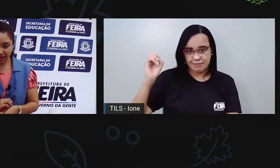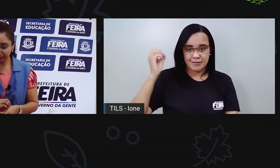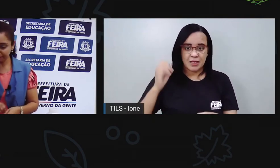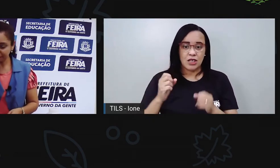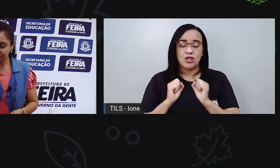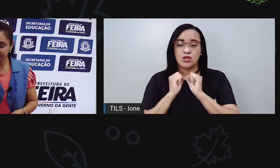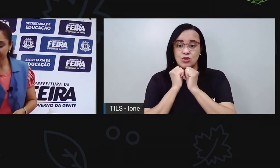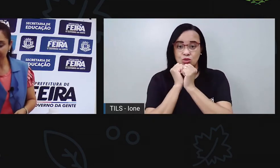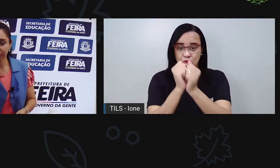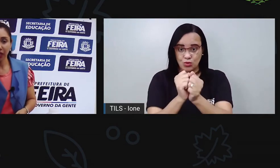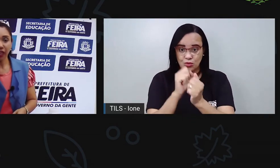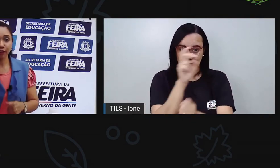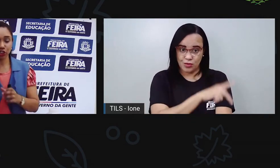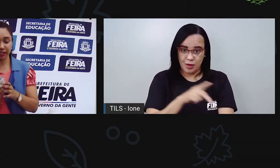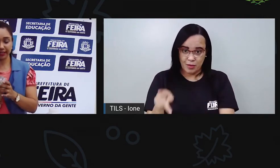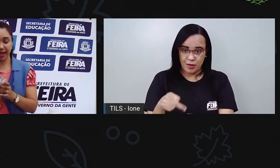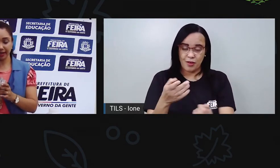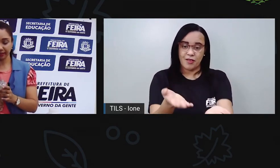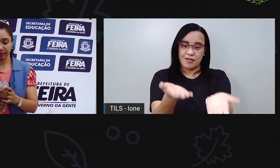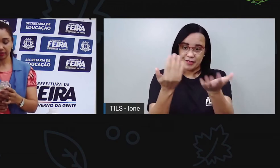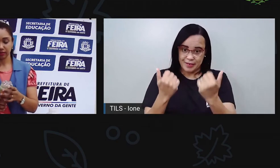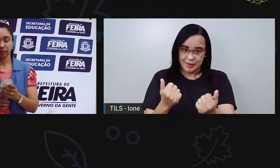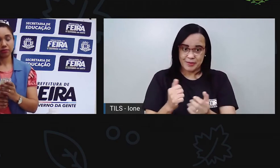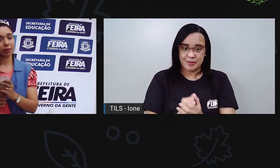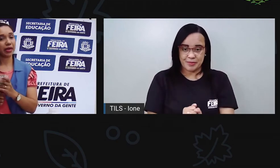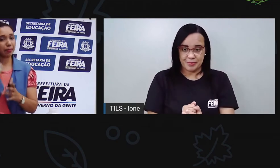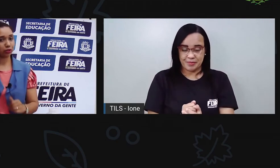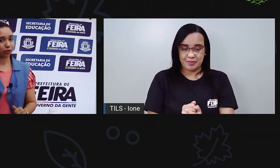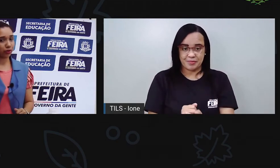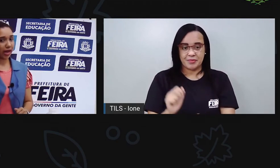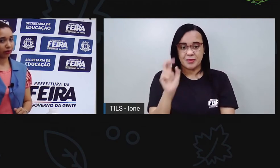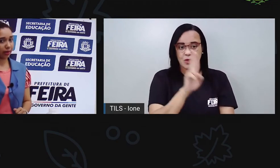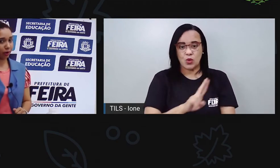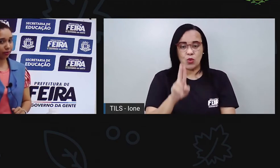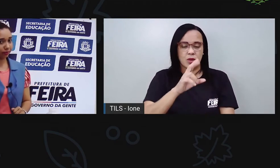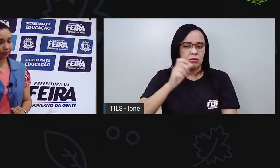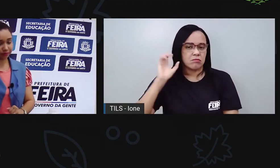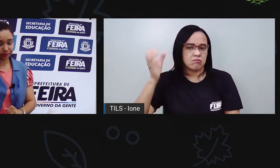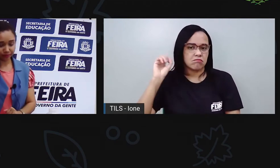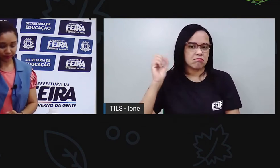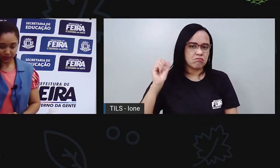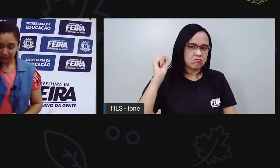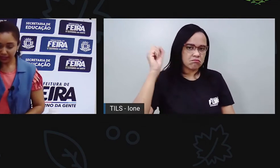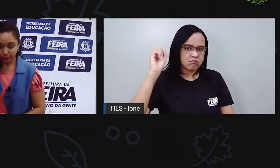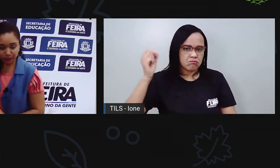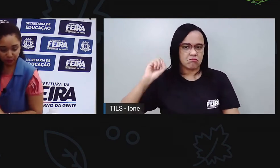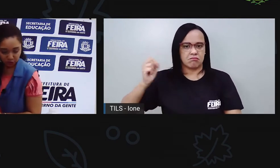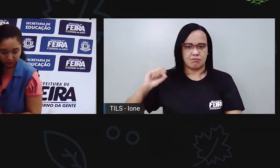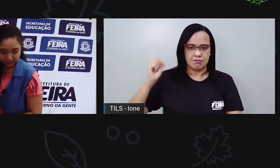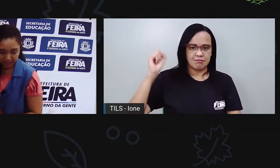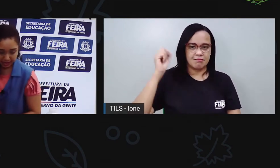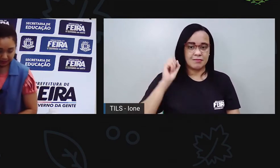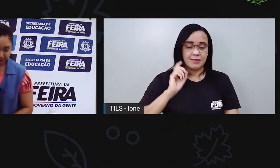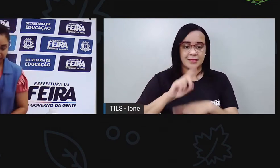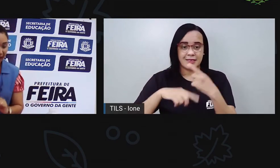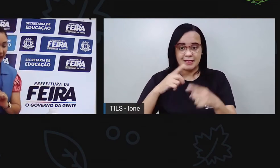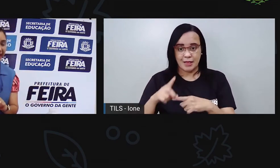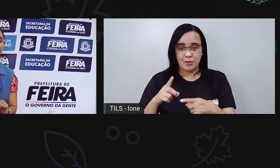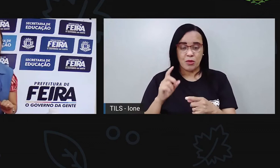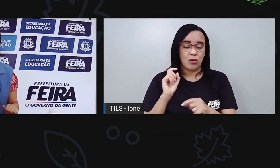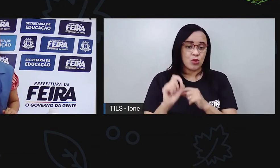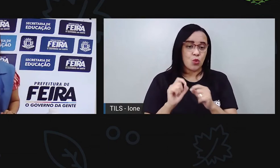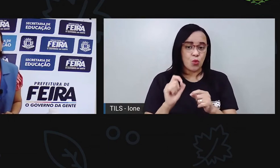Vamos lá? Eu vou utilizar primeiramente o chocalho, tá bom? E depois eu vou utilizar